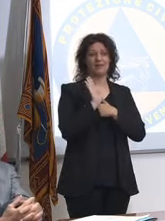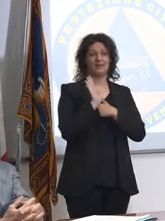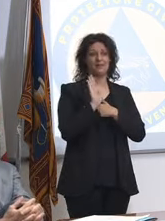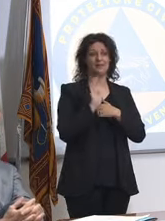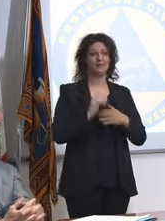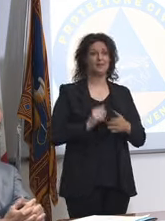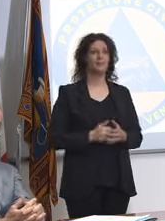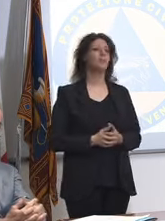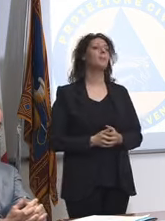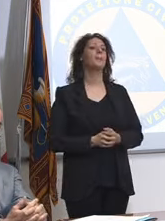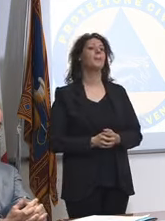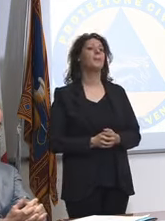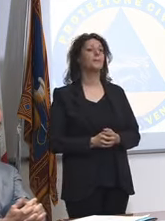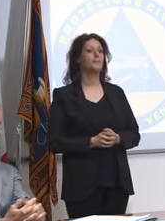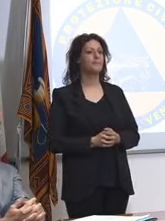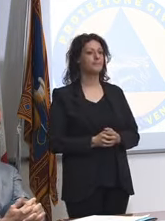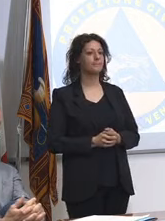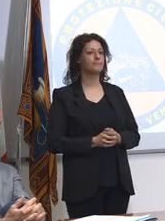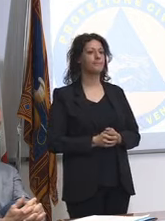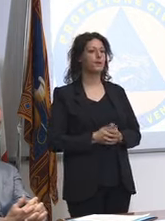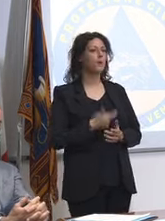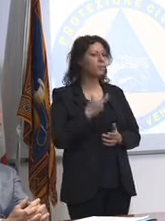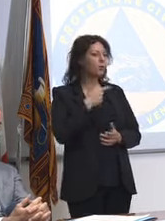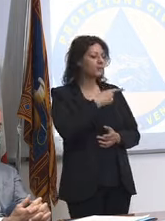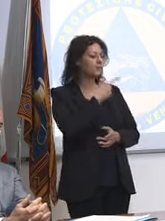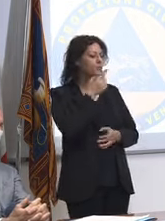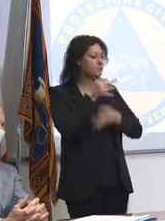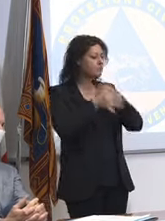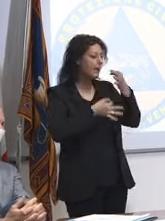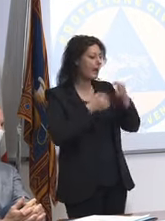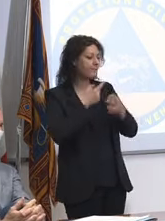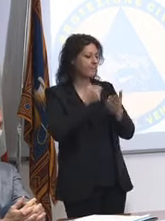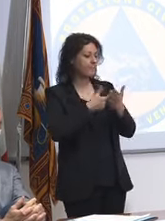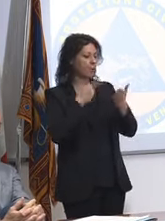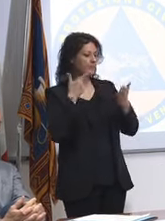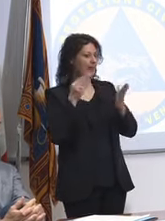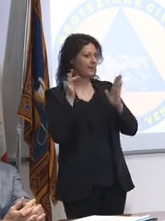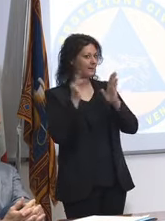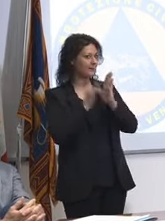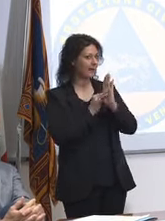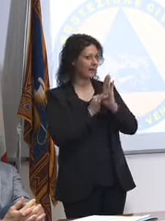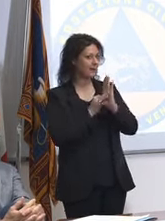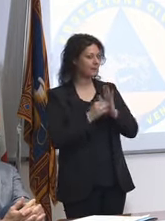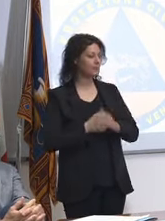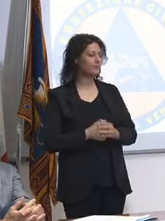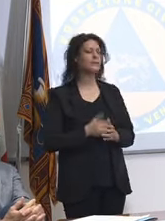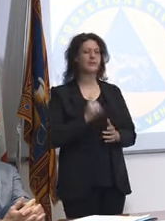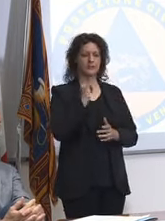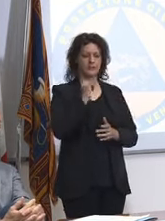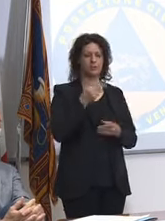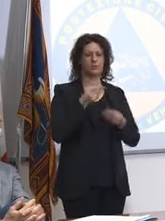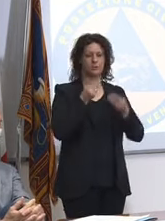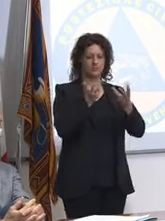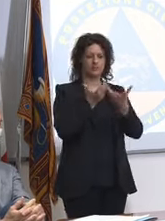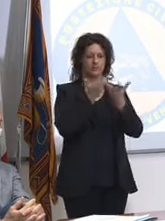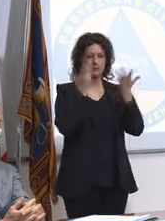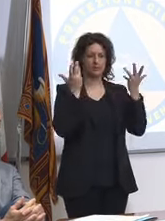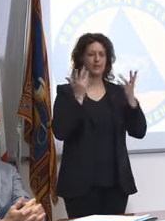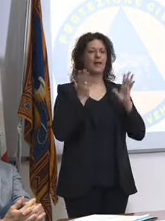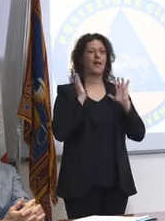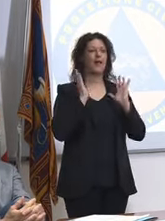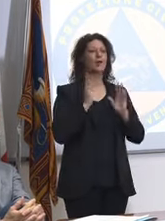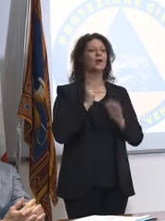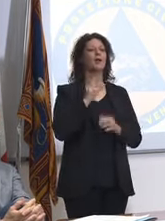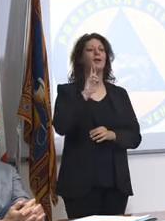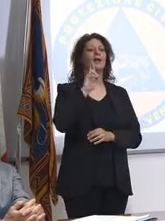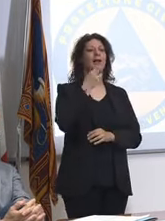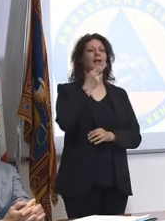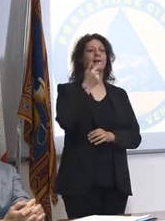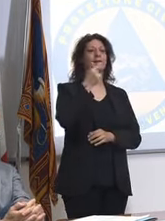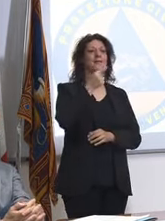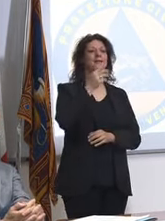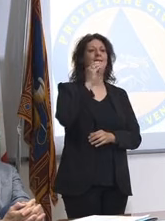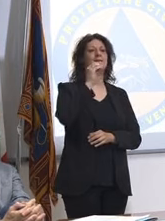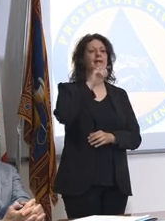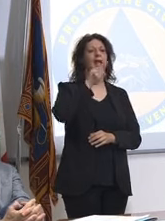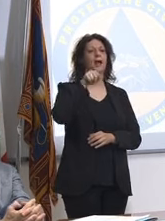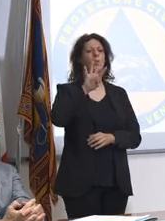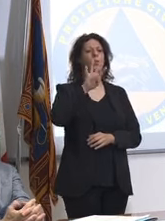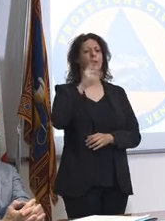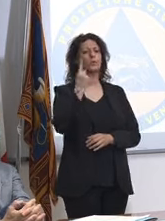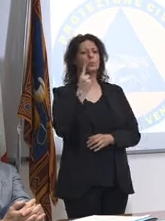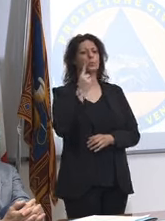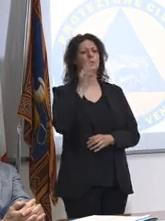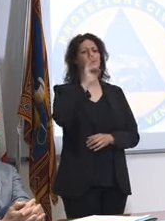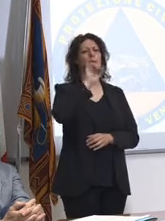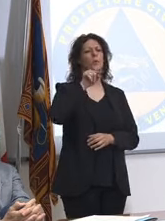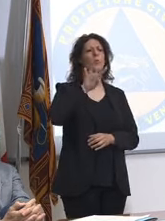spiegava che è importante sì, per proprio sì, anche... Sì, allora questo lo chiarisco, grazie della domanda. Allora 0,41, 0,42, 0,50